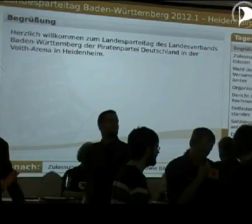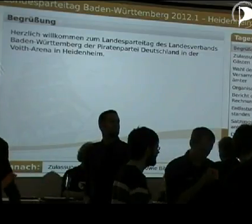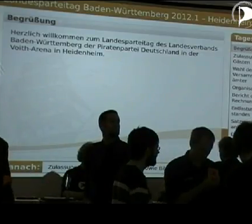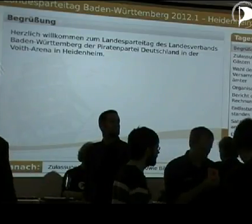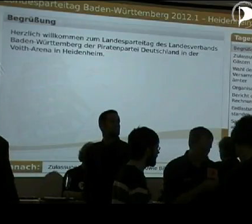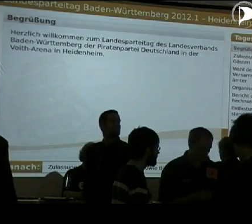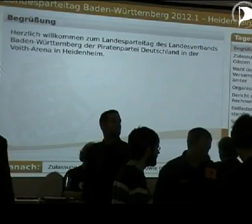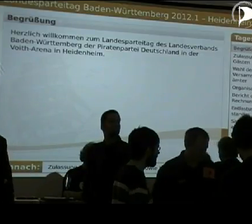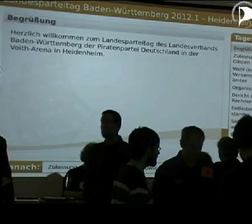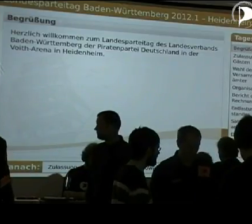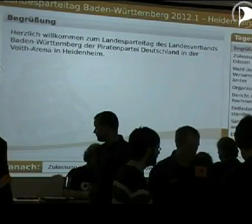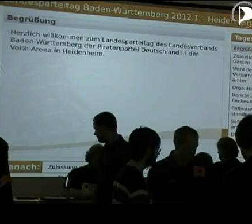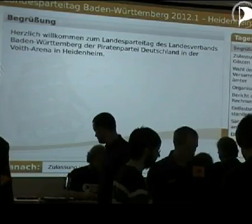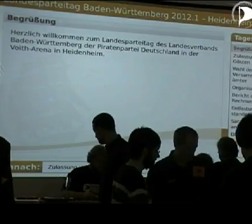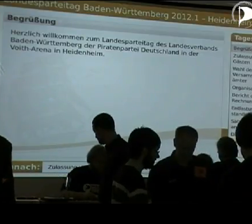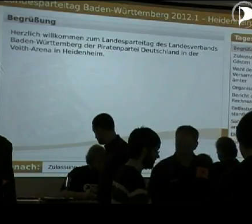ja